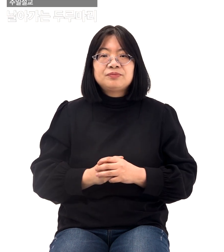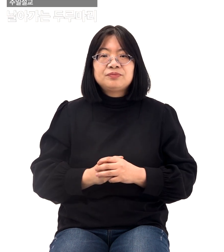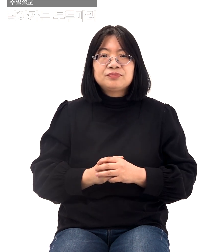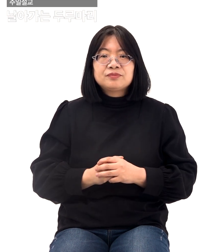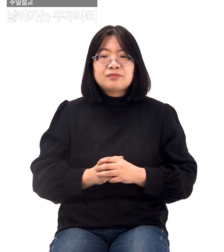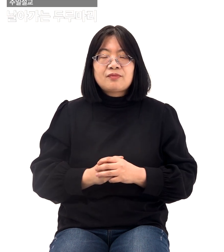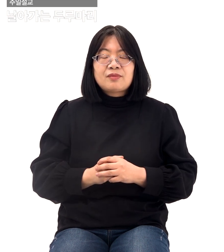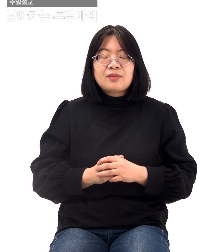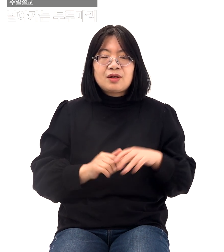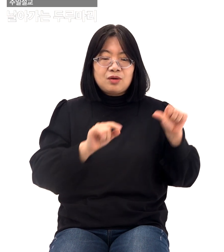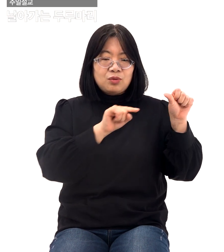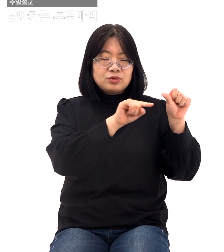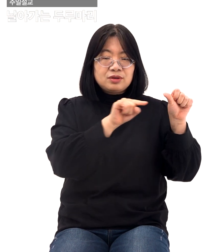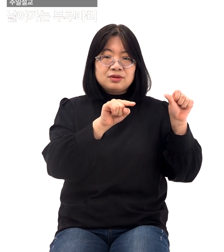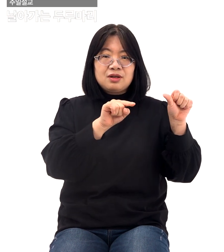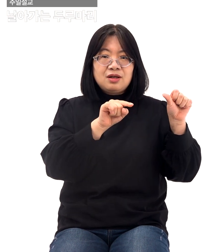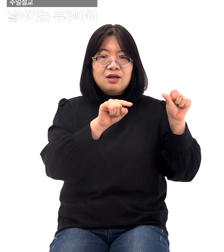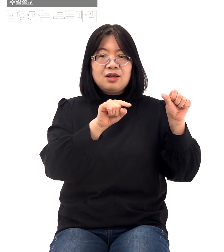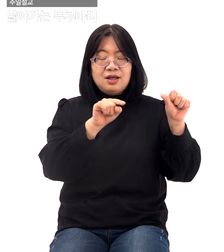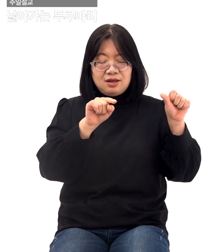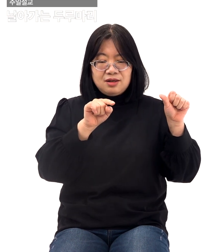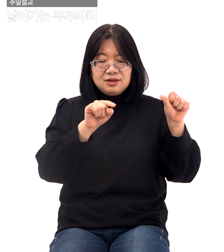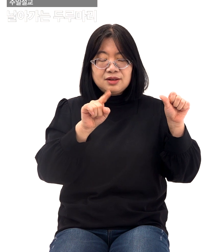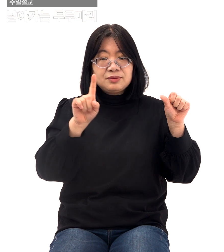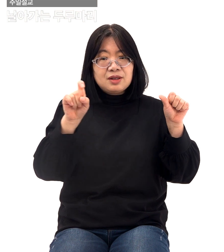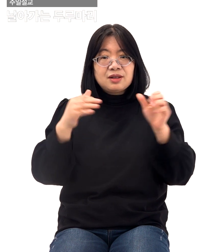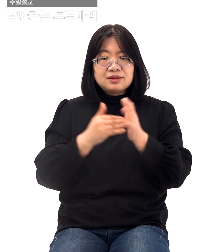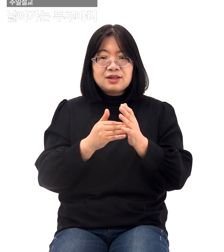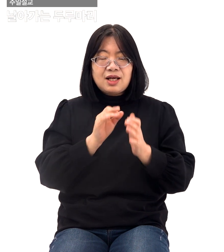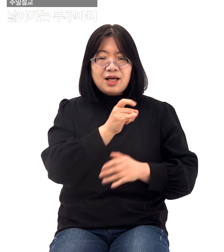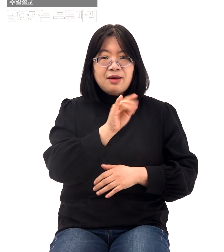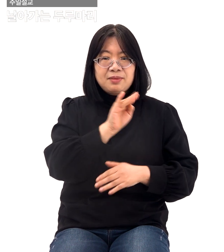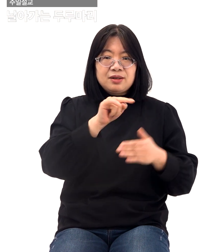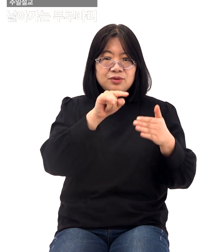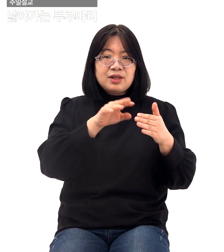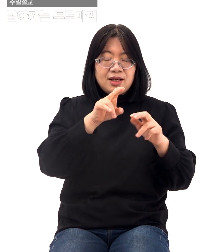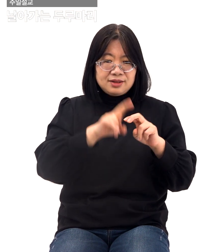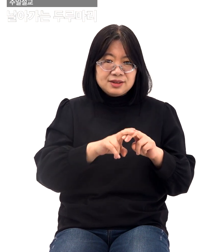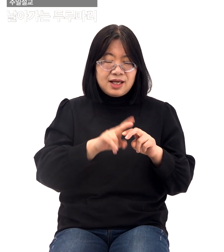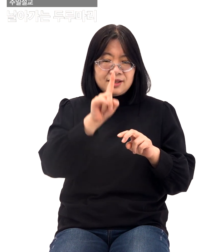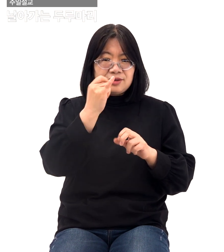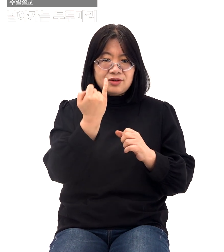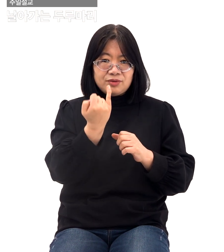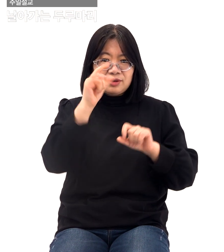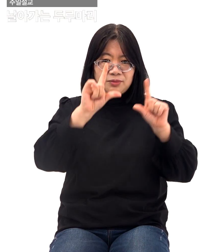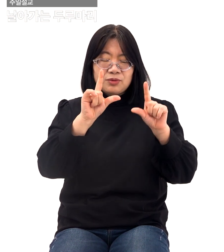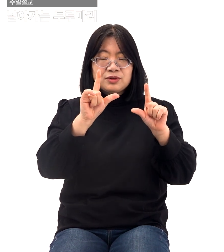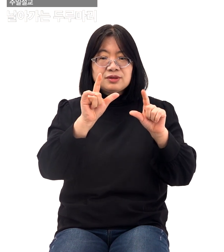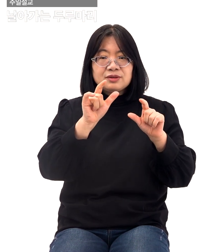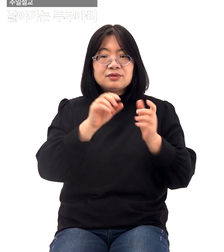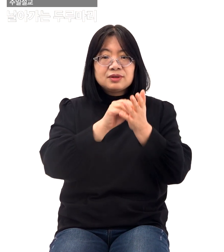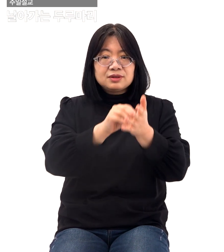5절서부터 11절까지는 에바 속에 앉은 한 여인의 그림이 등장을 합니다.